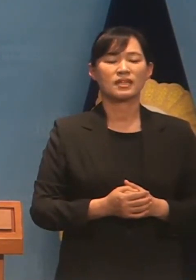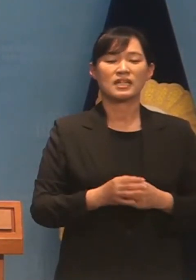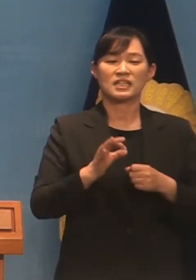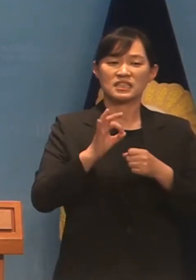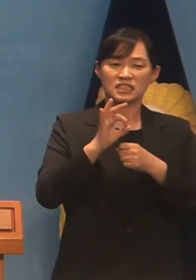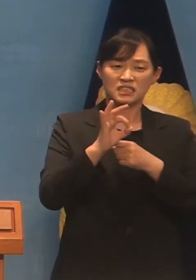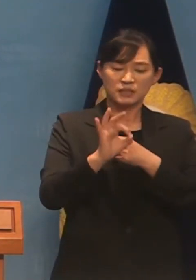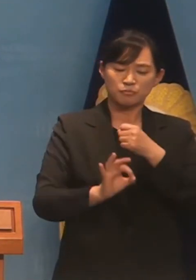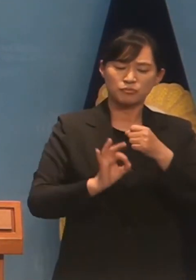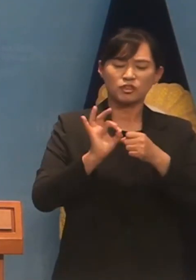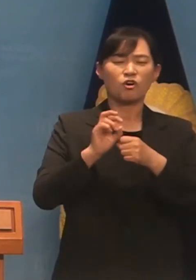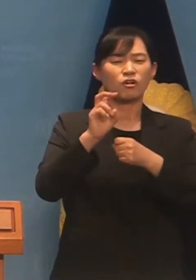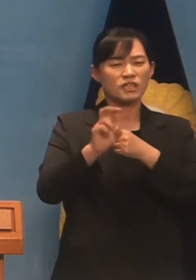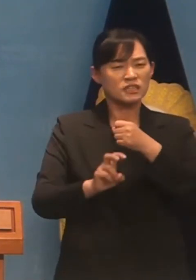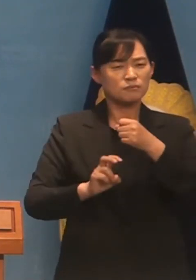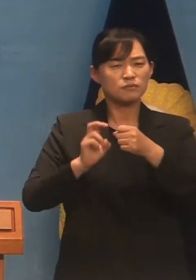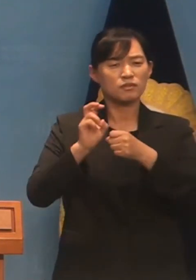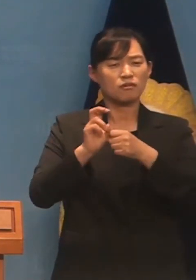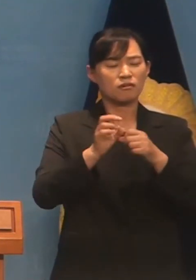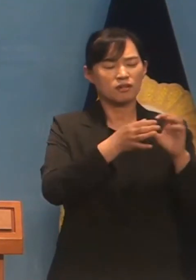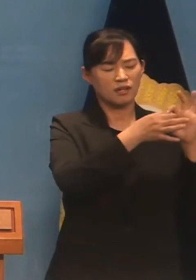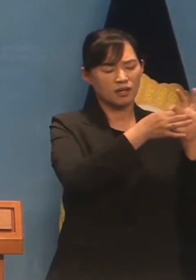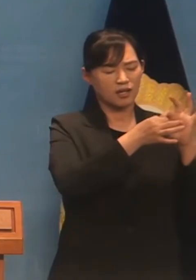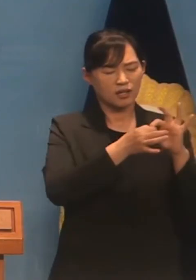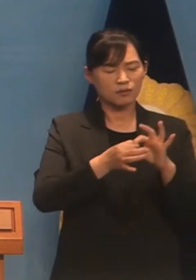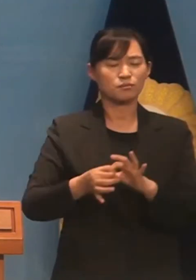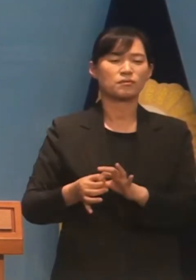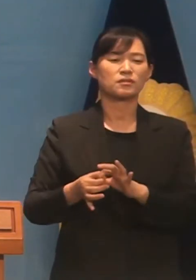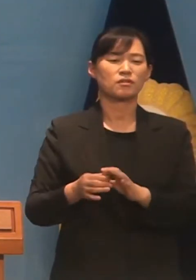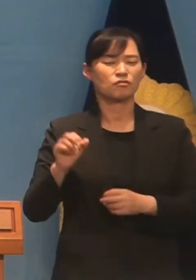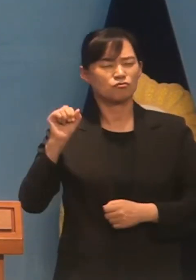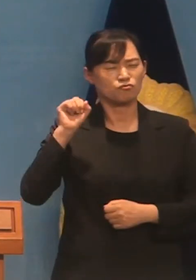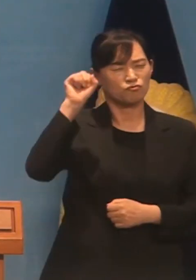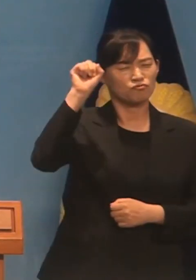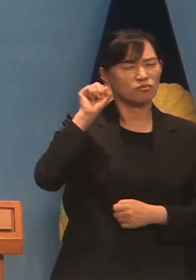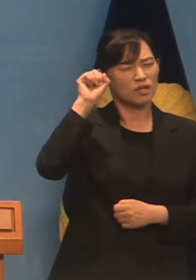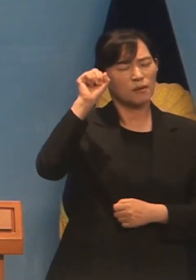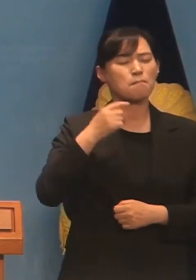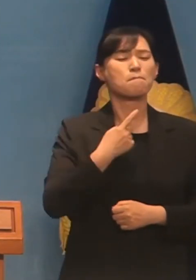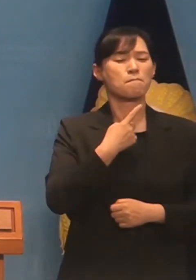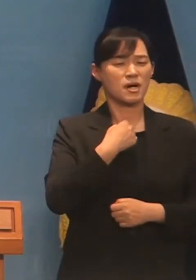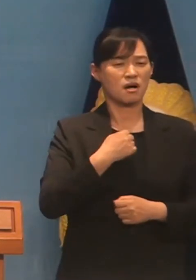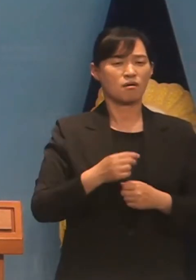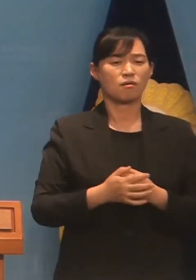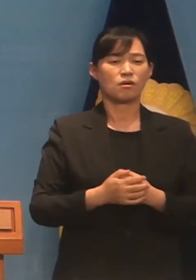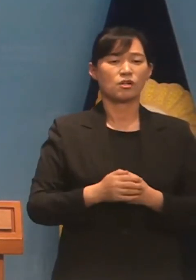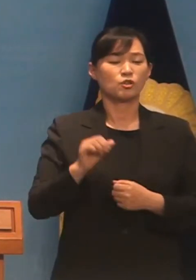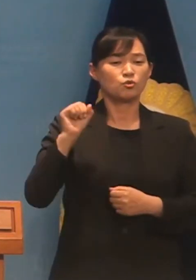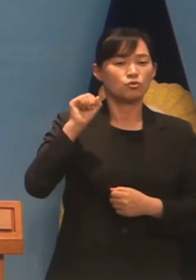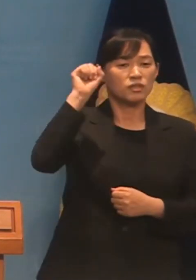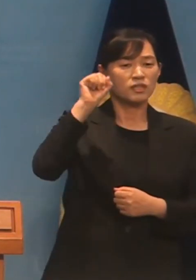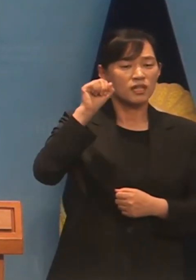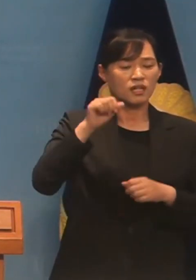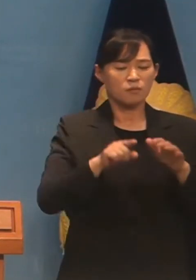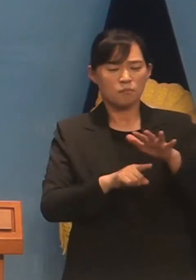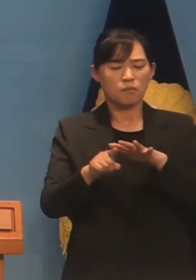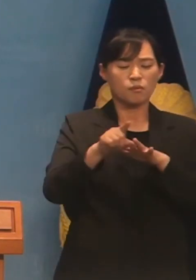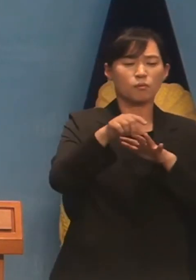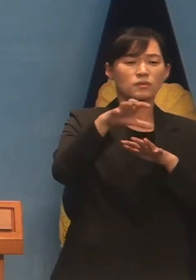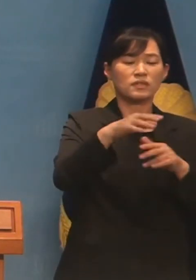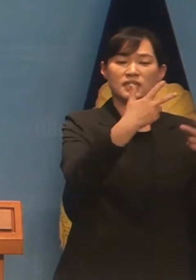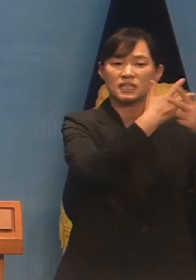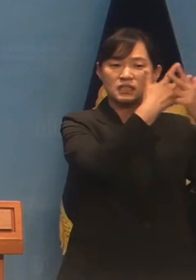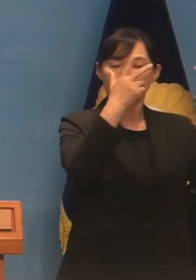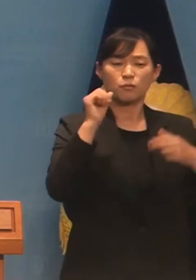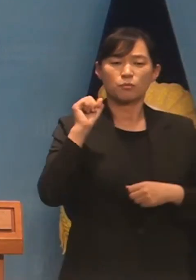10년, 20년 저희는 계속해서 투쟁을 해왔고 그 투쟁에 성공해서 이재명